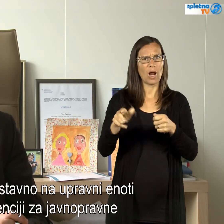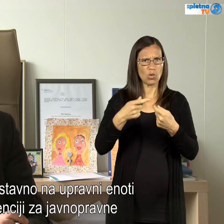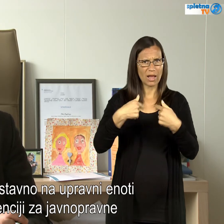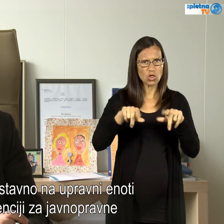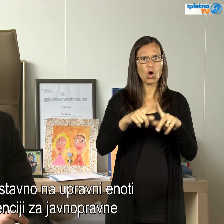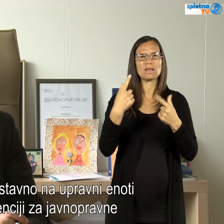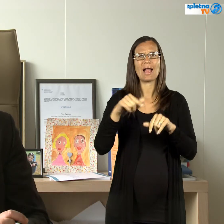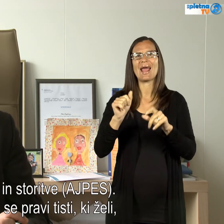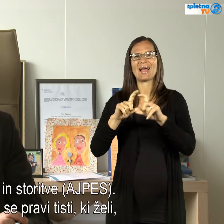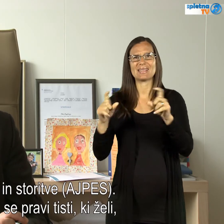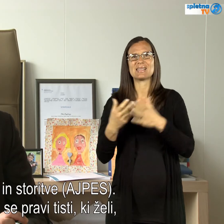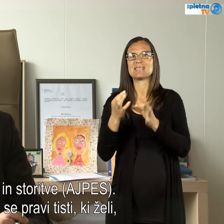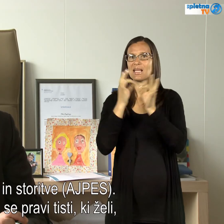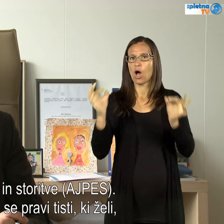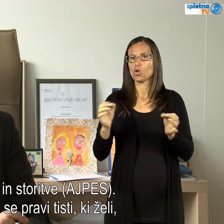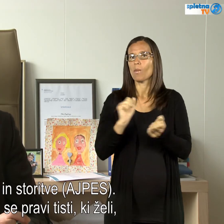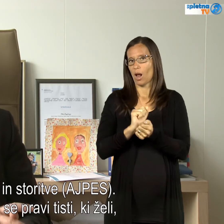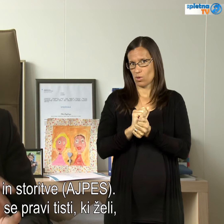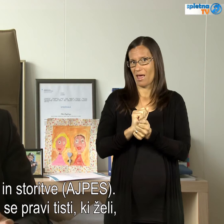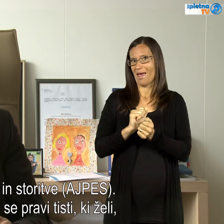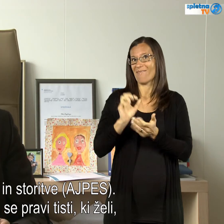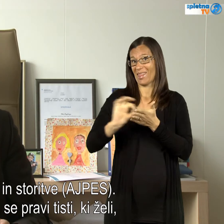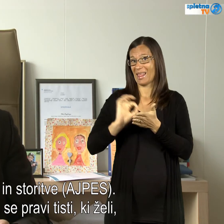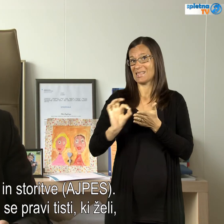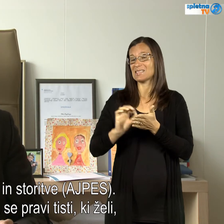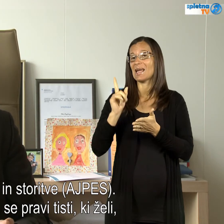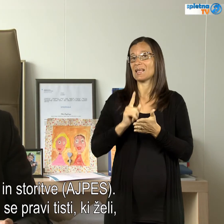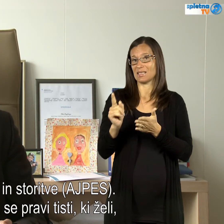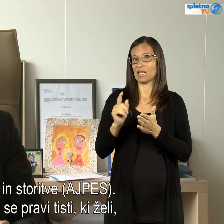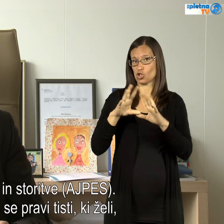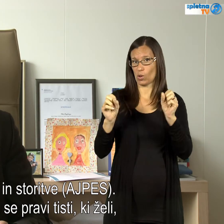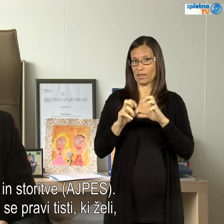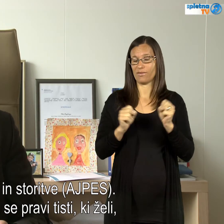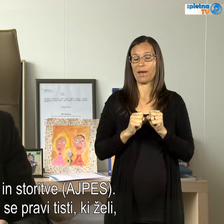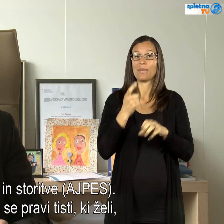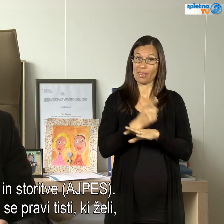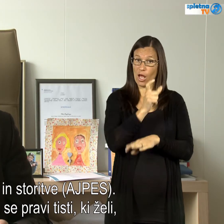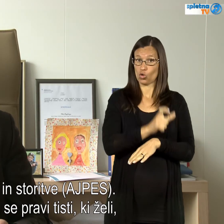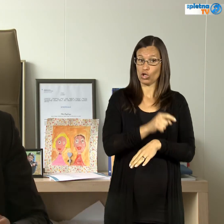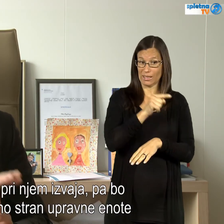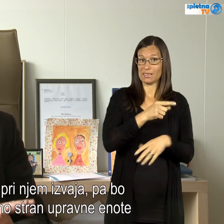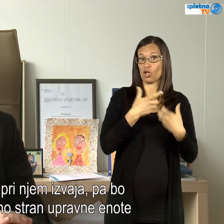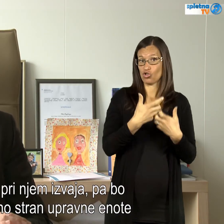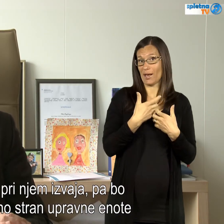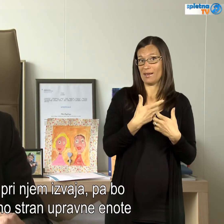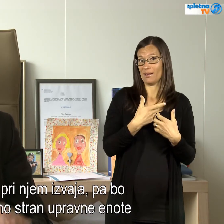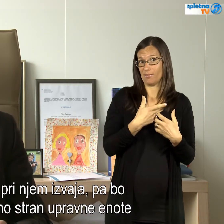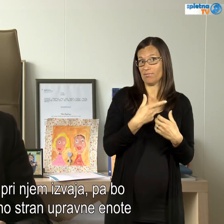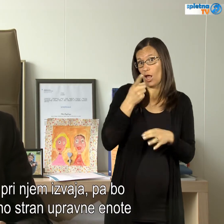za javnopravne evidence in storitve. Naročnik, se pravi tisti, ki bo želel, da se pri njemu delo izvaja, pa bo